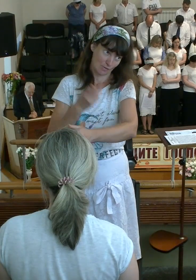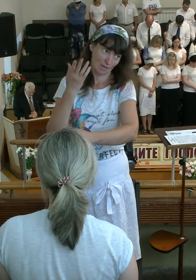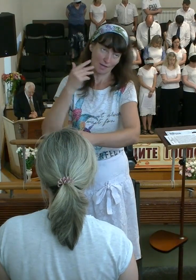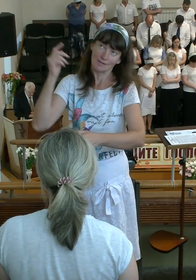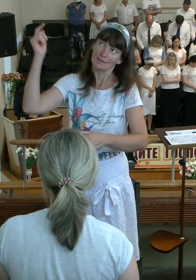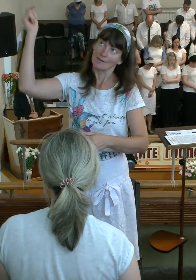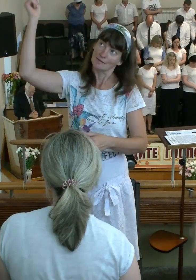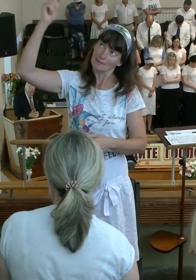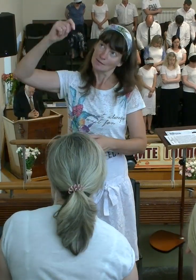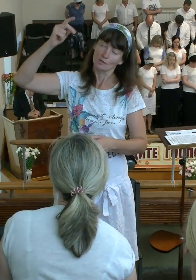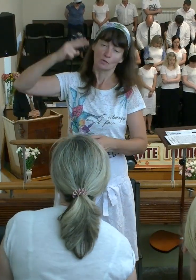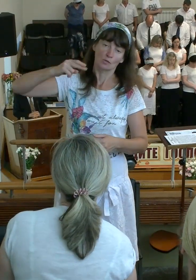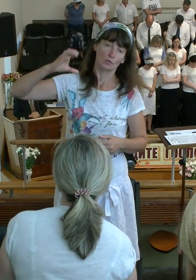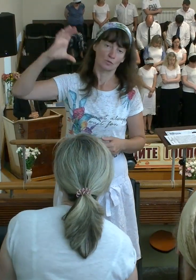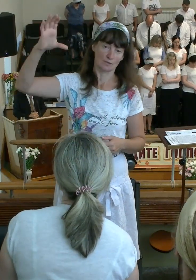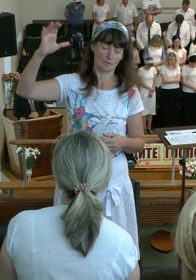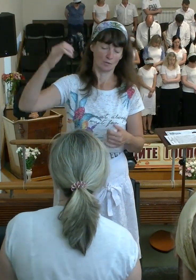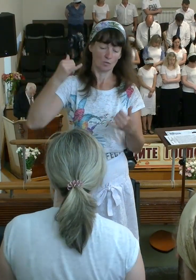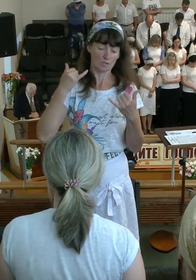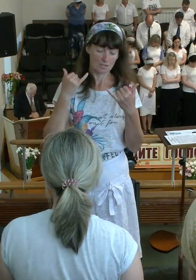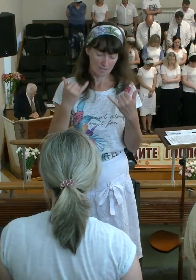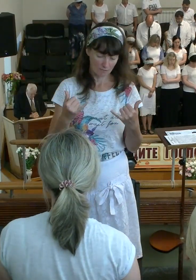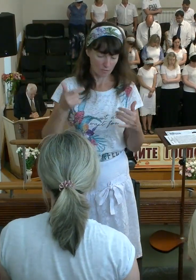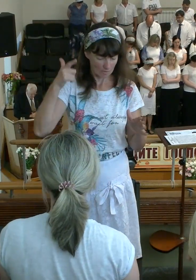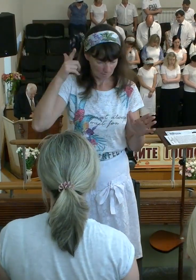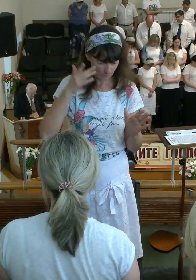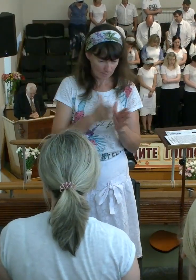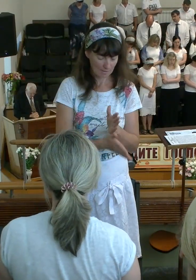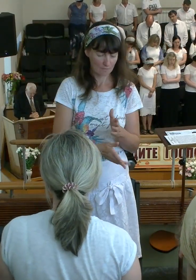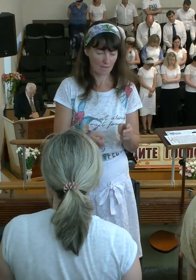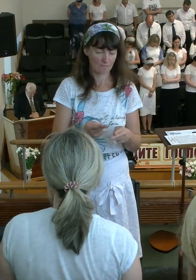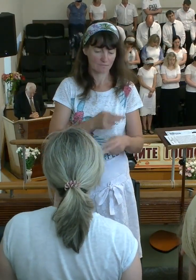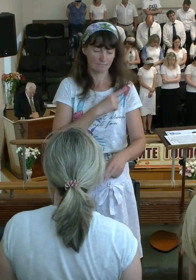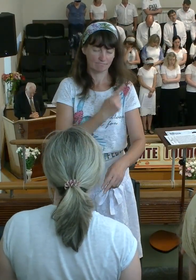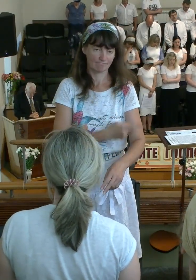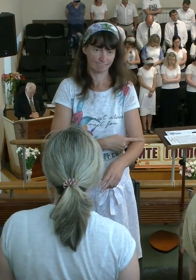Святый. Но сегодня мы осознаем бессилие.